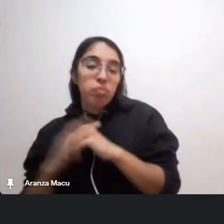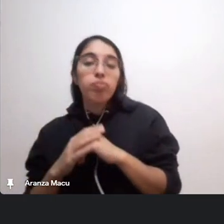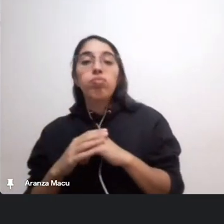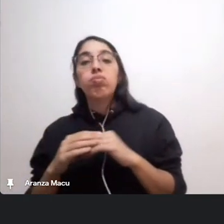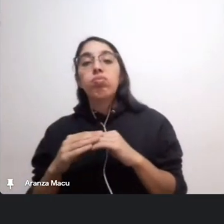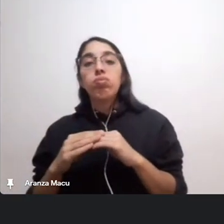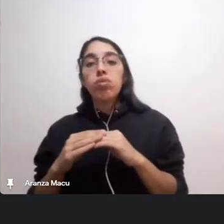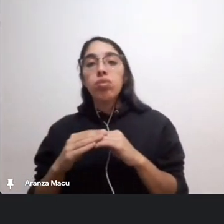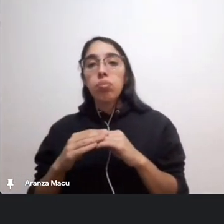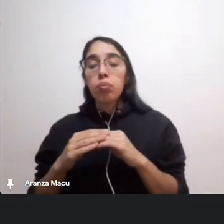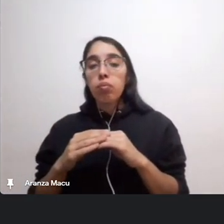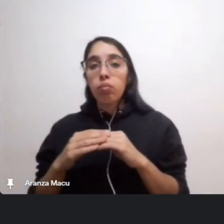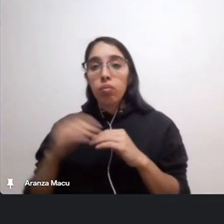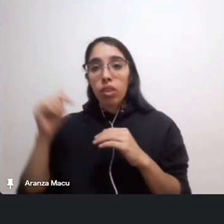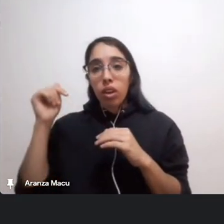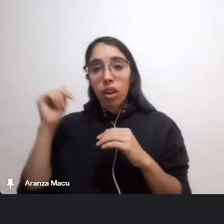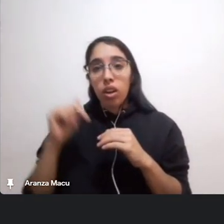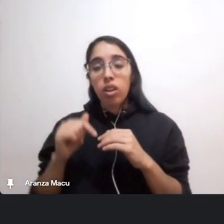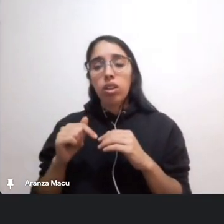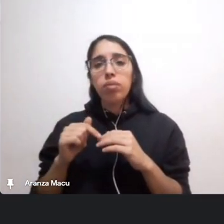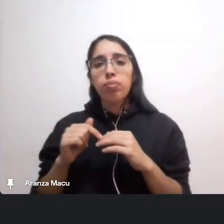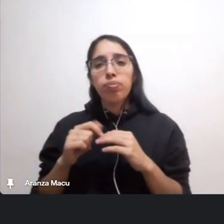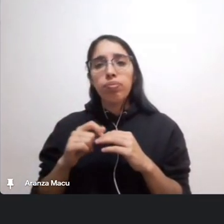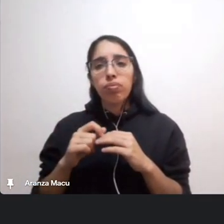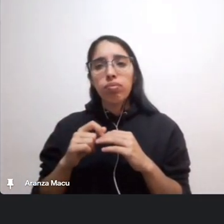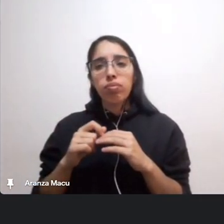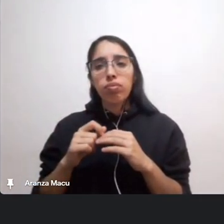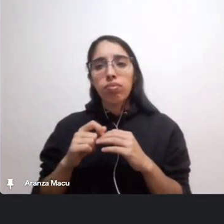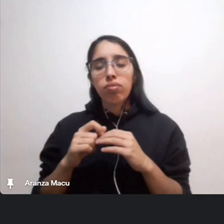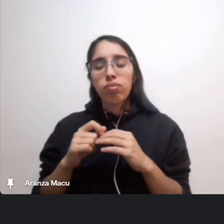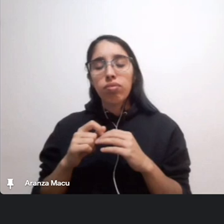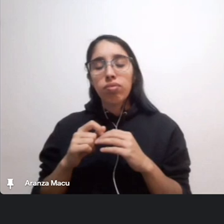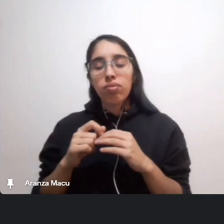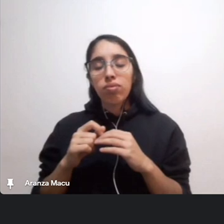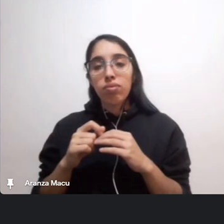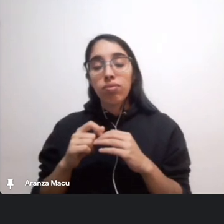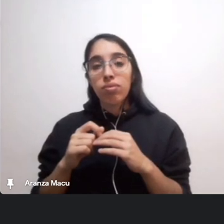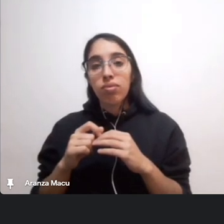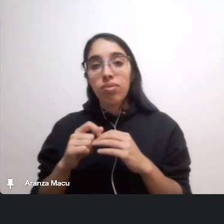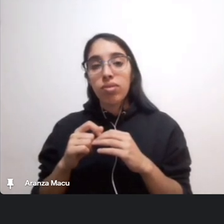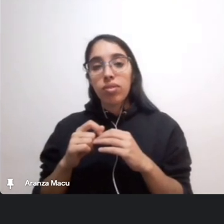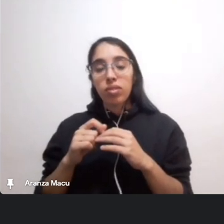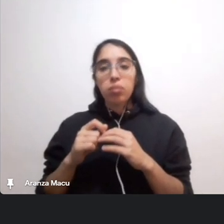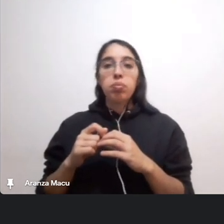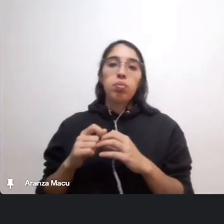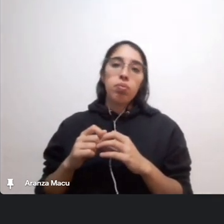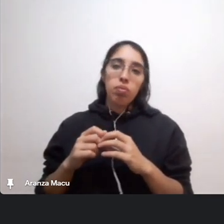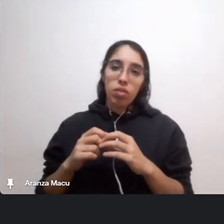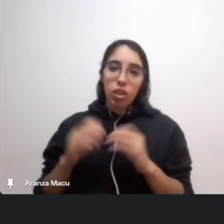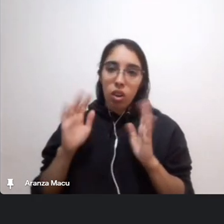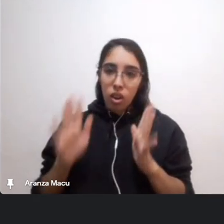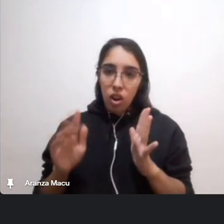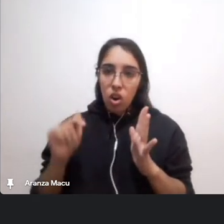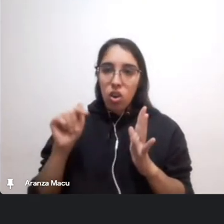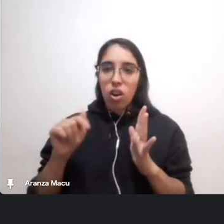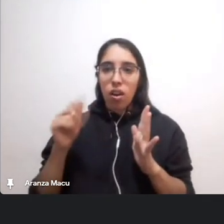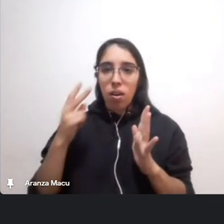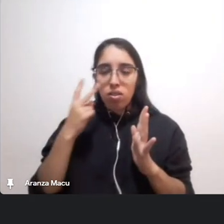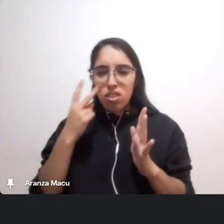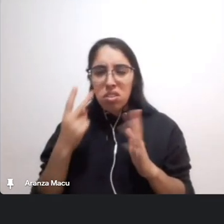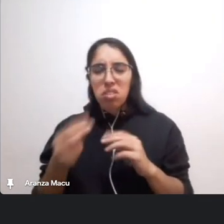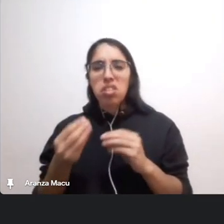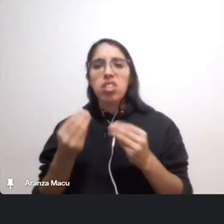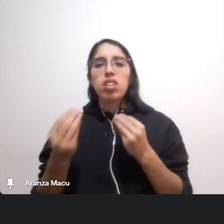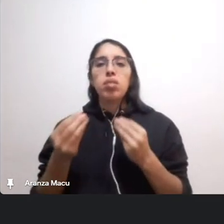ustedes tengan la noción, pero no va a ser algo en lo que vamos a estar haciendo hincapié. Sí vamos a reconocer más adelante, lo vamos a ver. Si está en